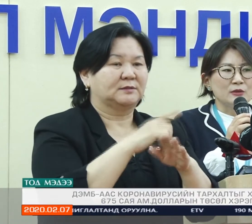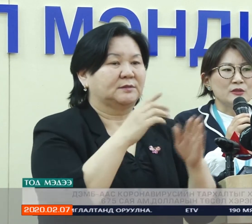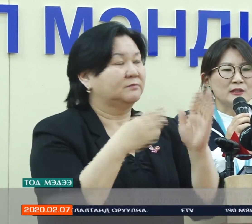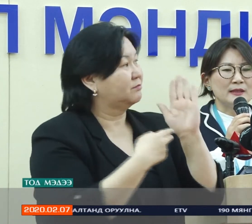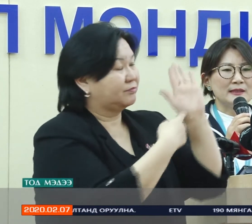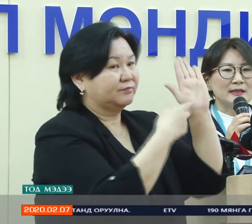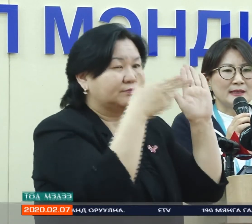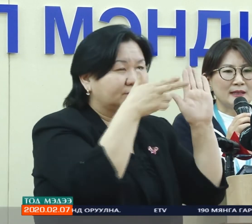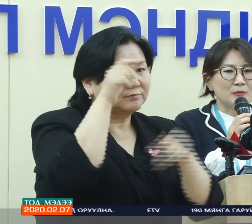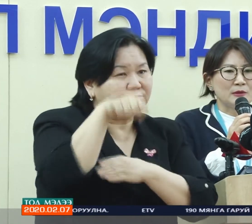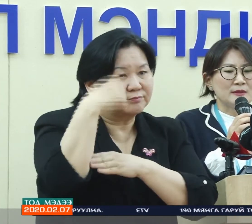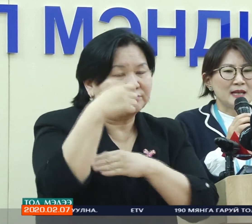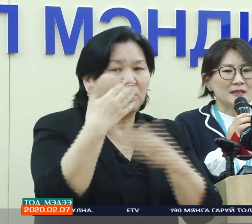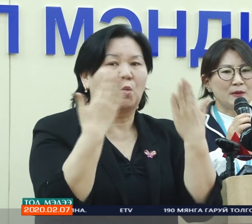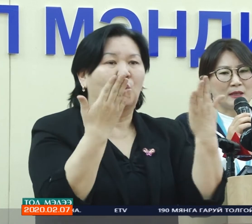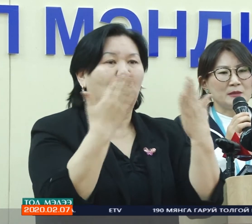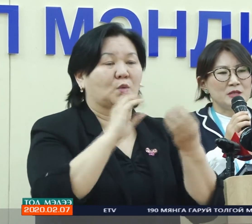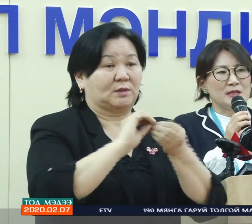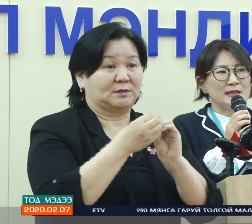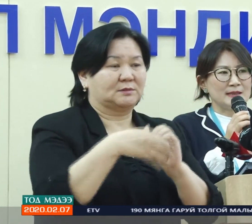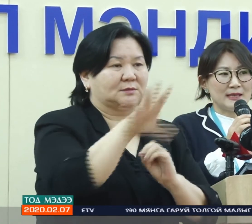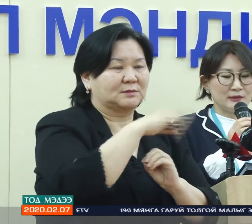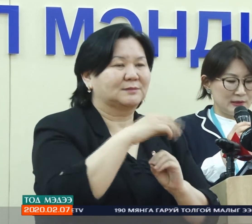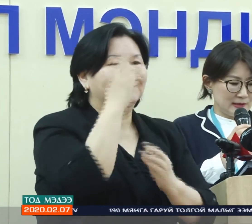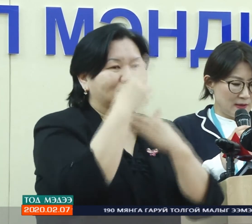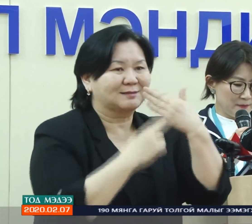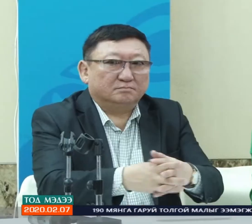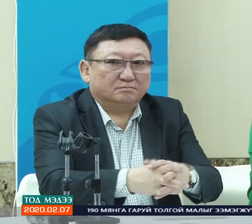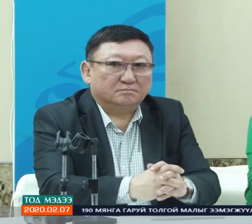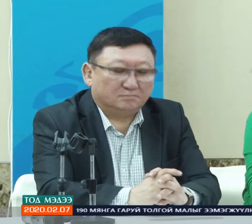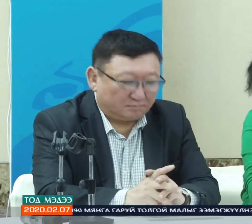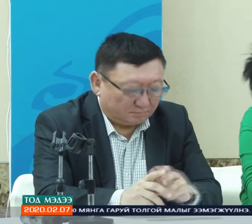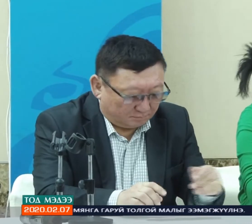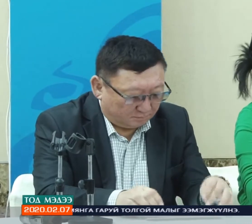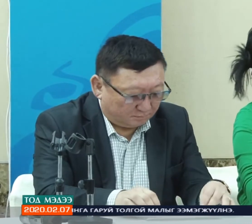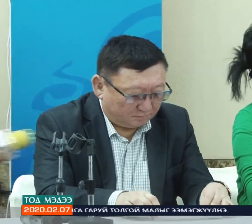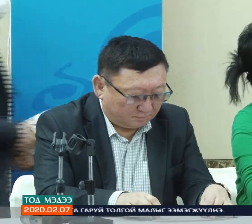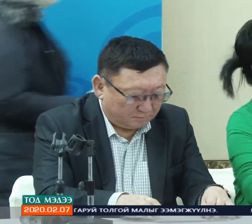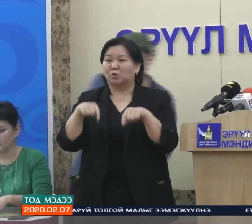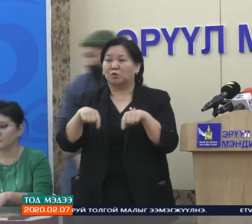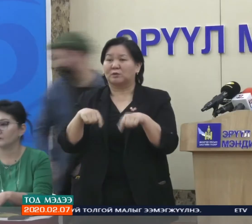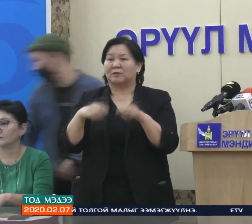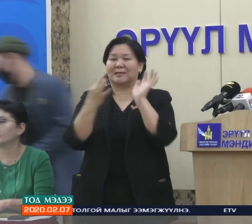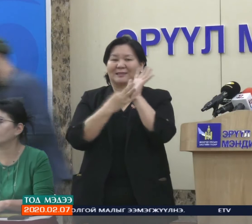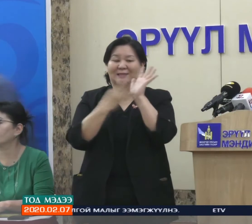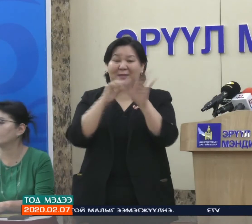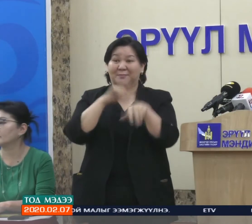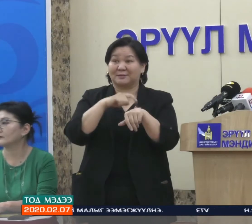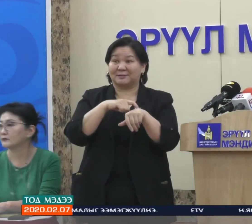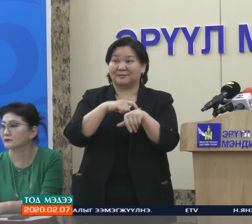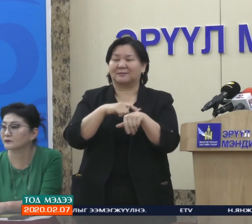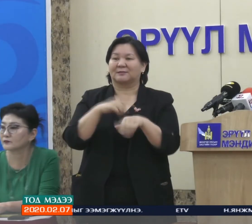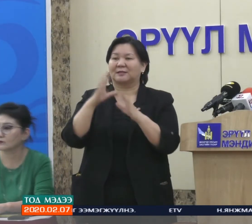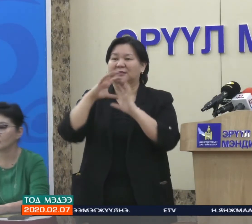хийж нөхцөл байдлын талаар болон цаашдаа харах хэмжээний талаар санал солилцлоо. Шинэ коронавирус болон шувууны